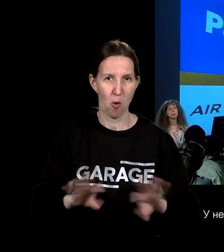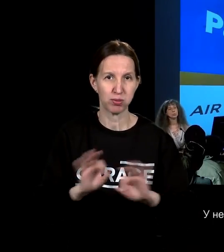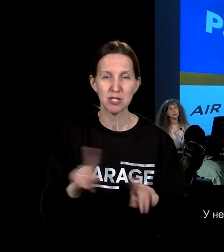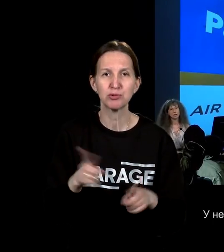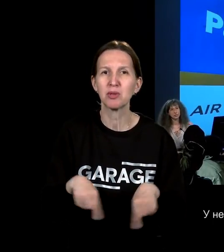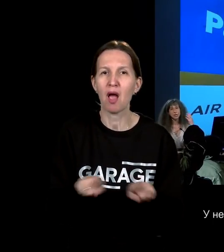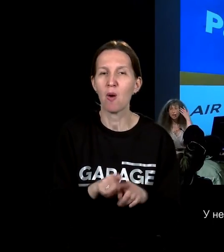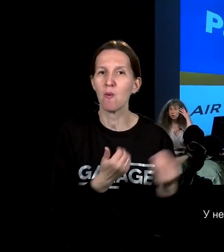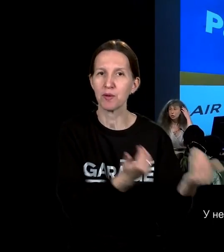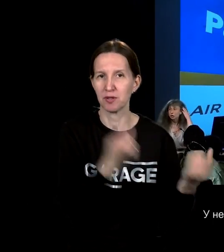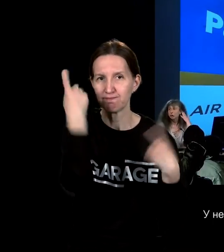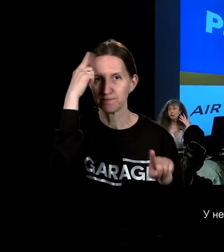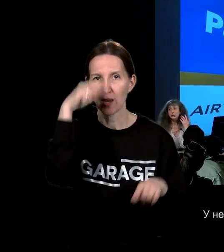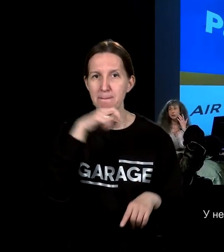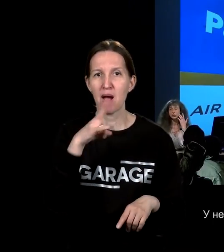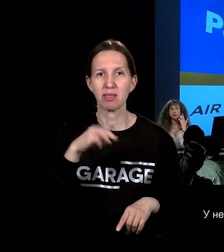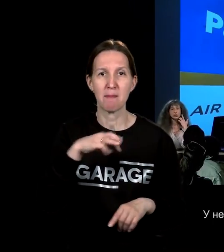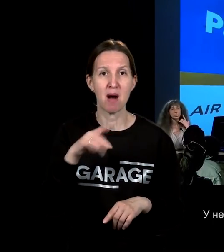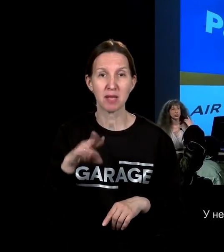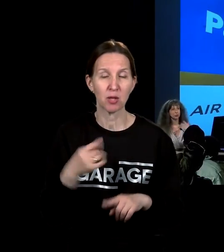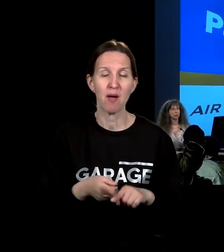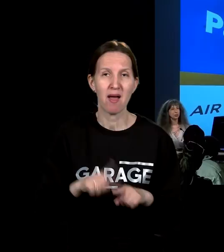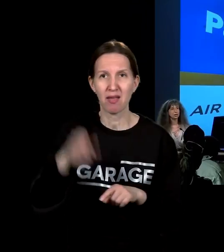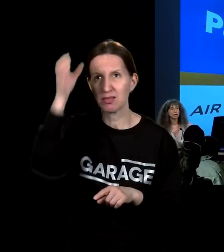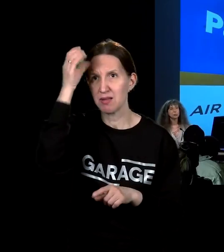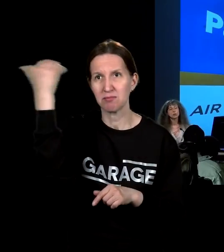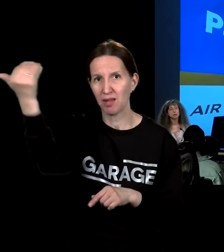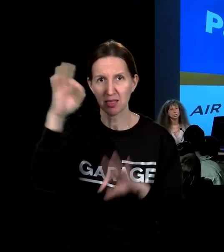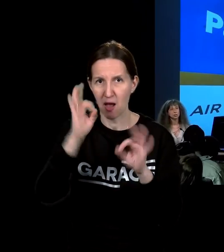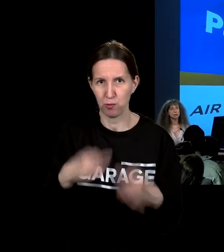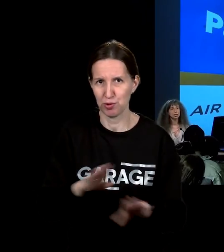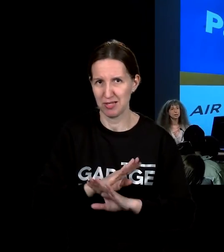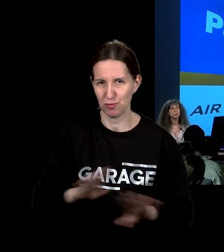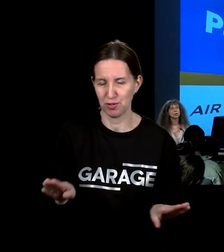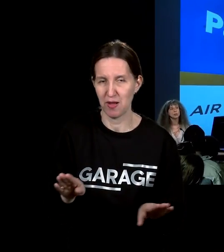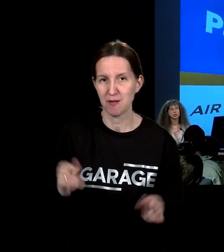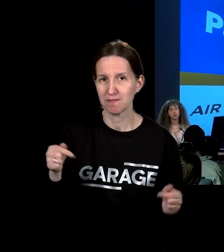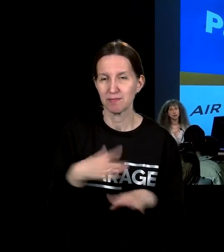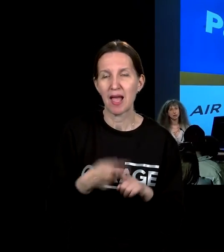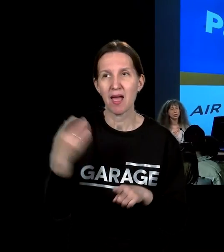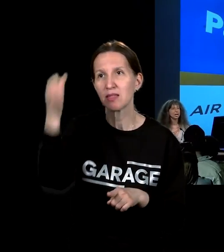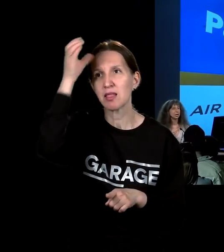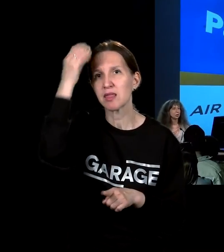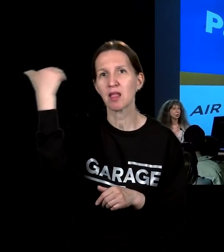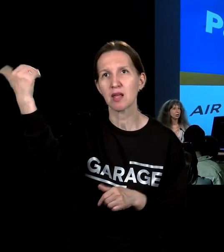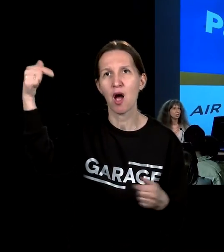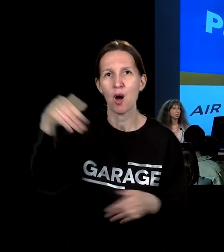работа Пономаренко, что это не science art, что это не научные достижения,